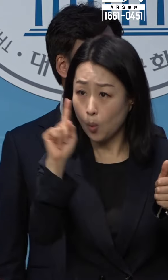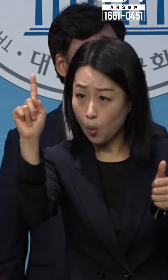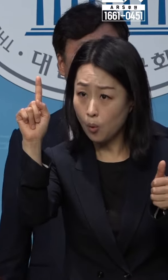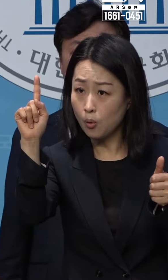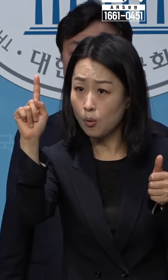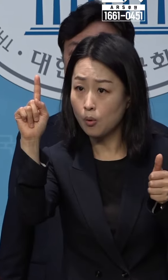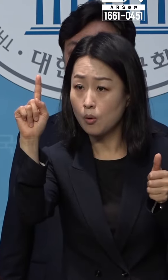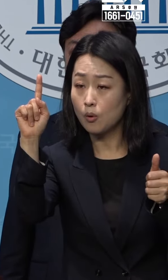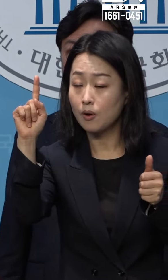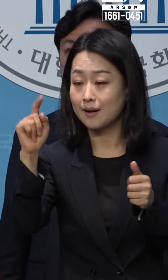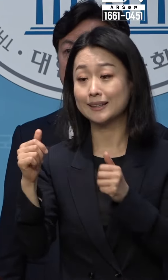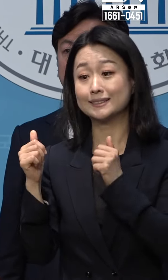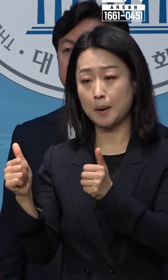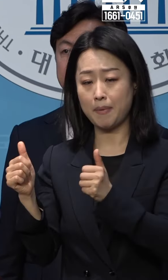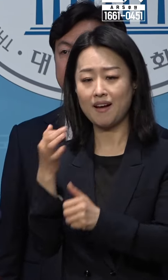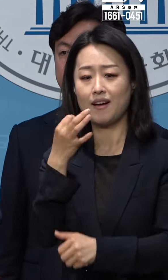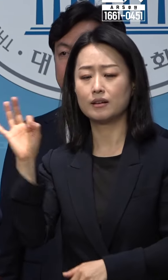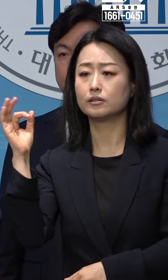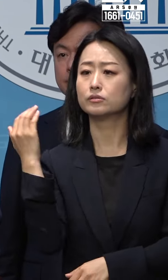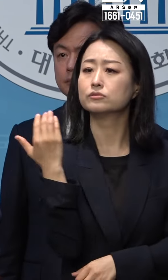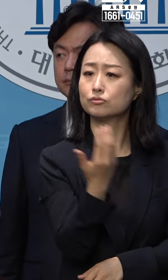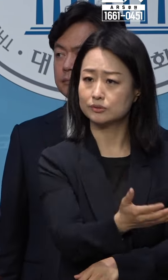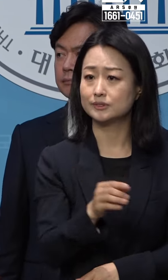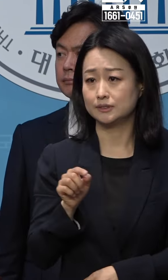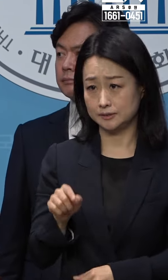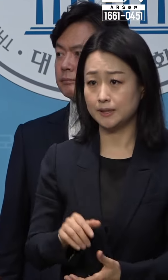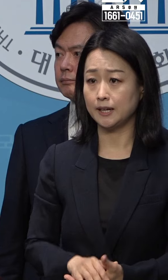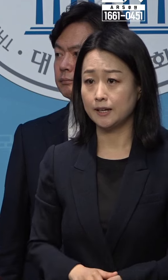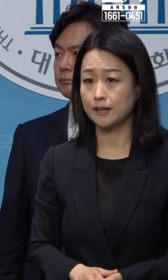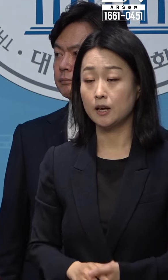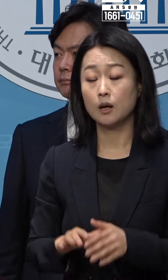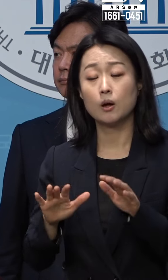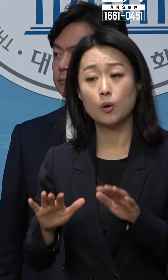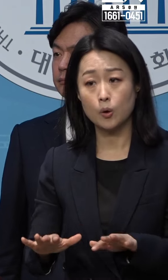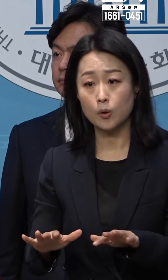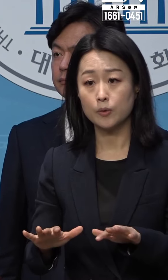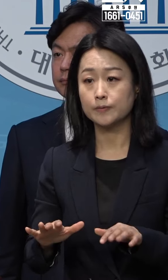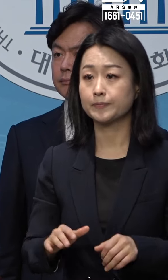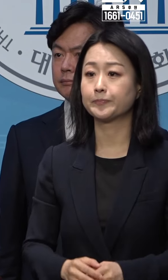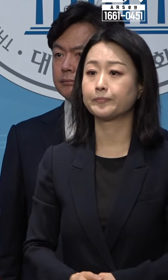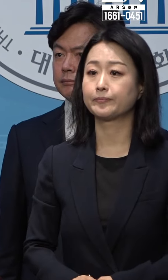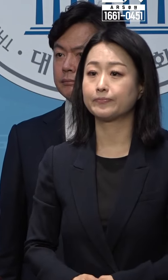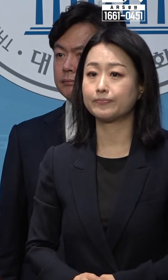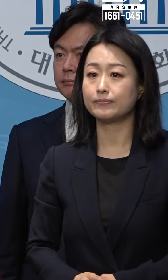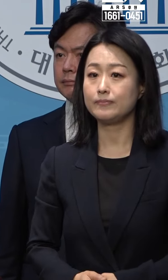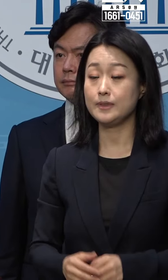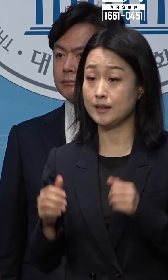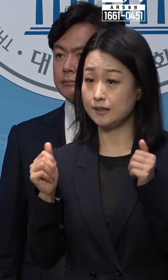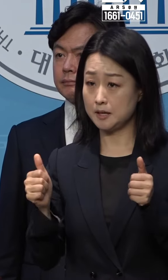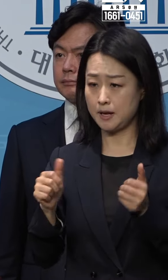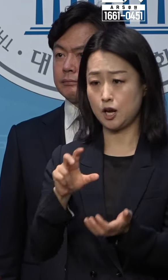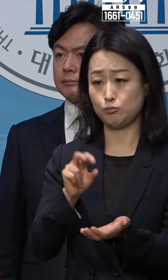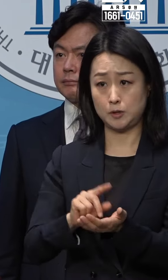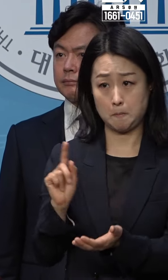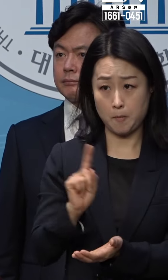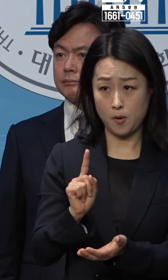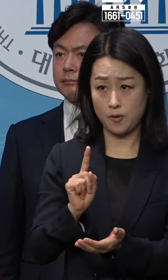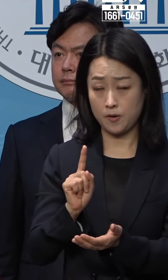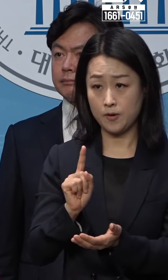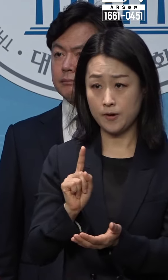기소를 재판부가 그대로 받아들였습니다 그래서 오늘 저희들이 이번 판결에 문제가 무엇인지